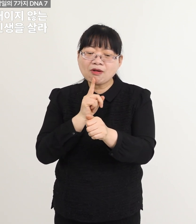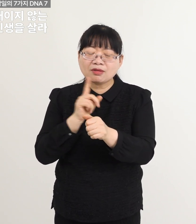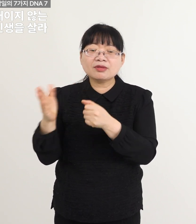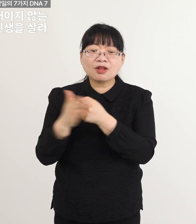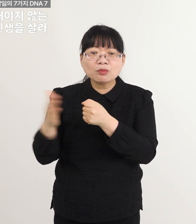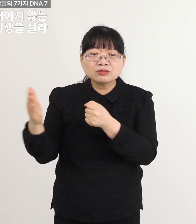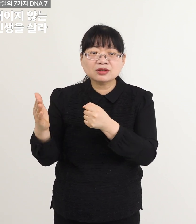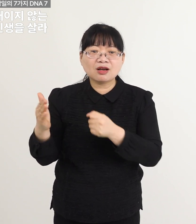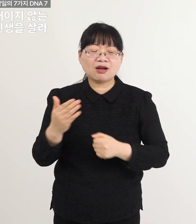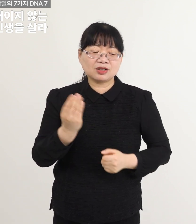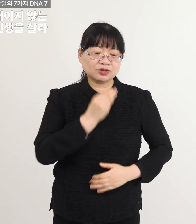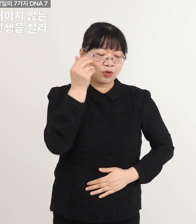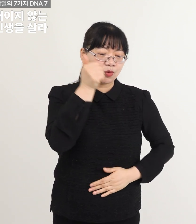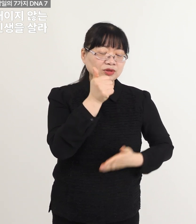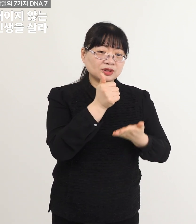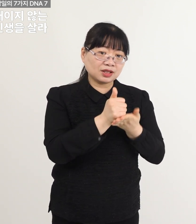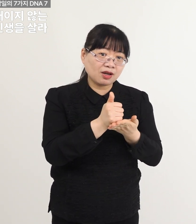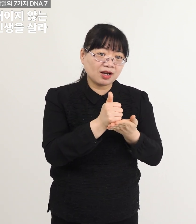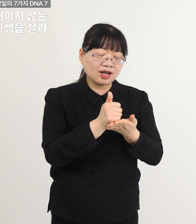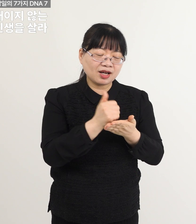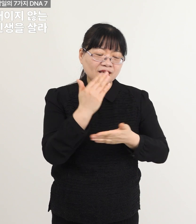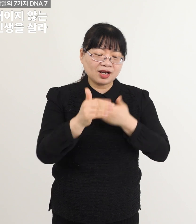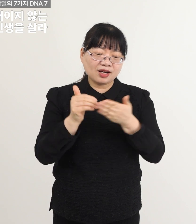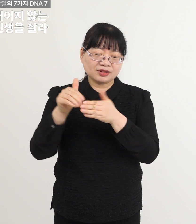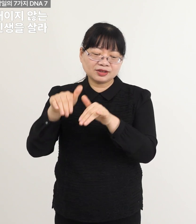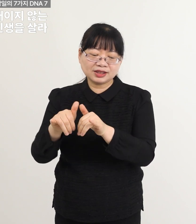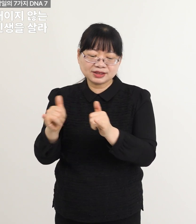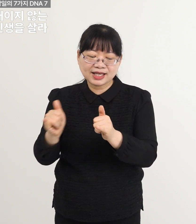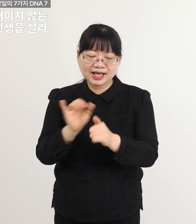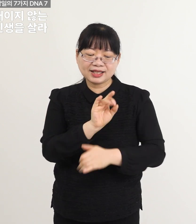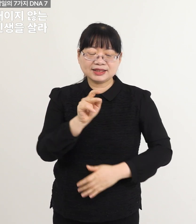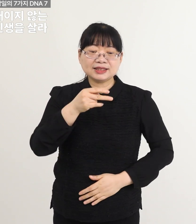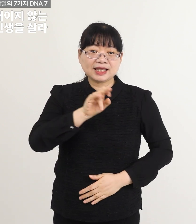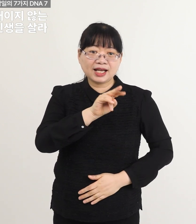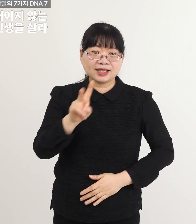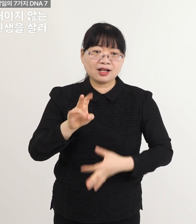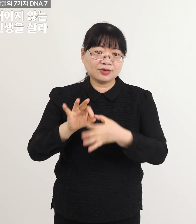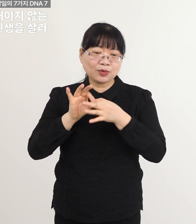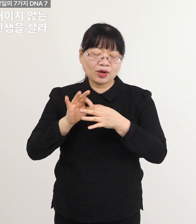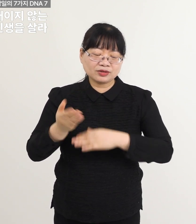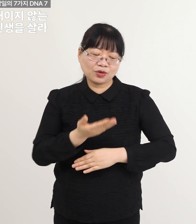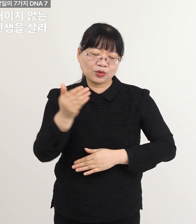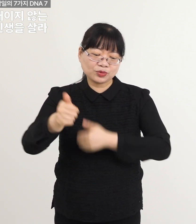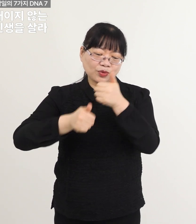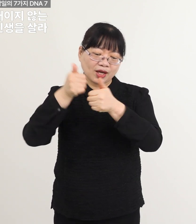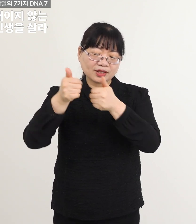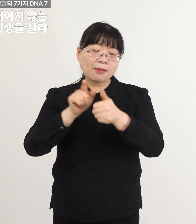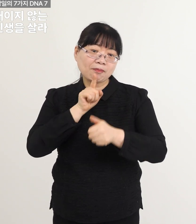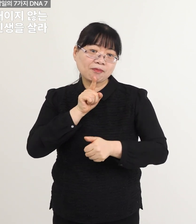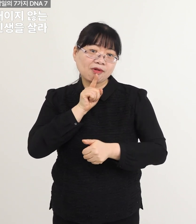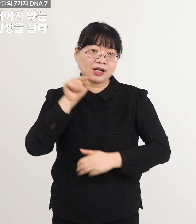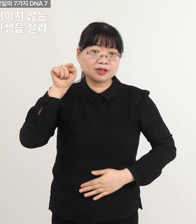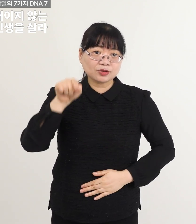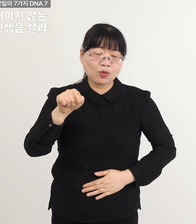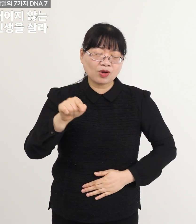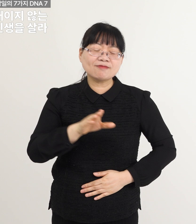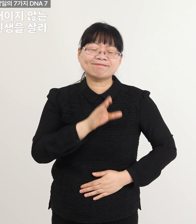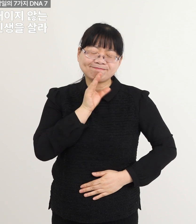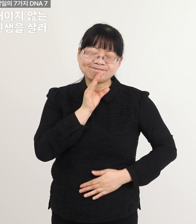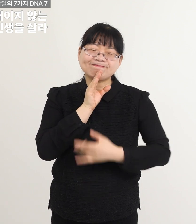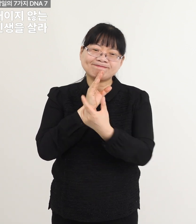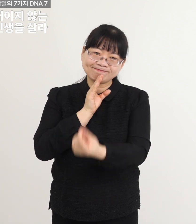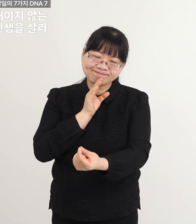이르되 성령이 선지자 이사야를 통하여 너희 조상들에게 말씀하신 것이